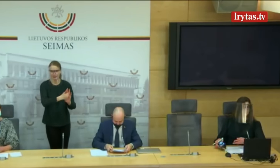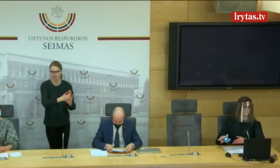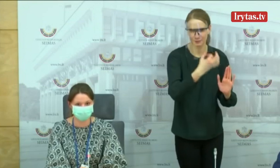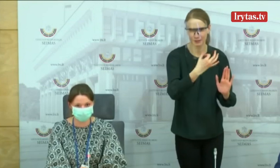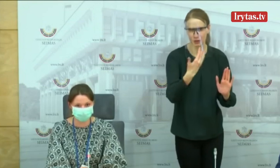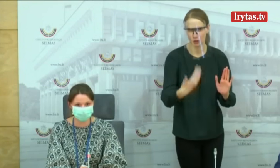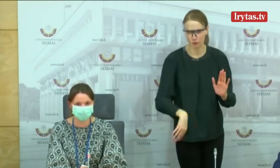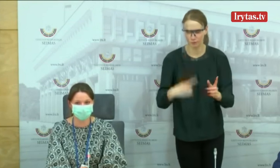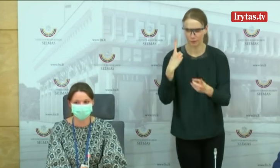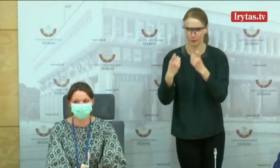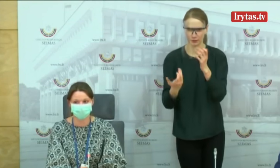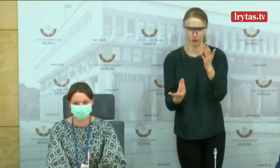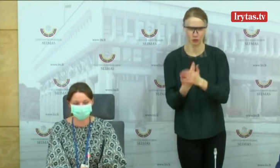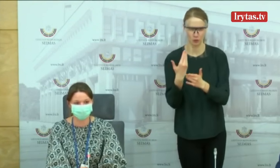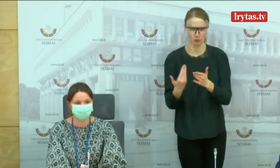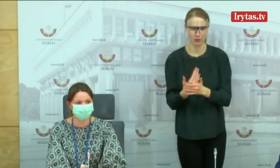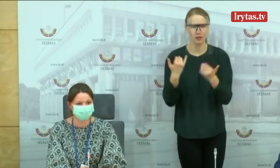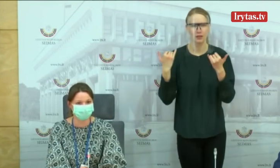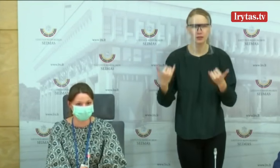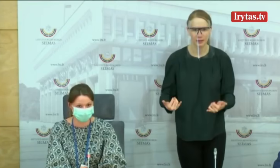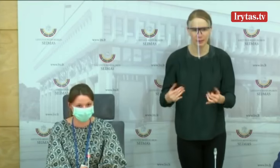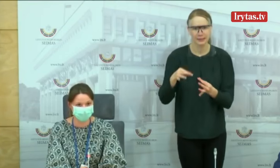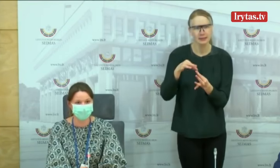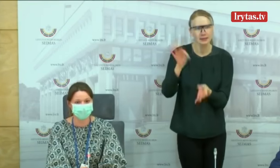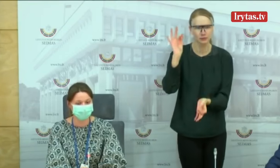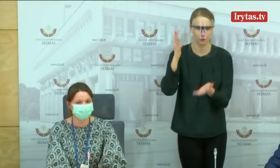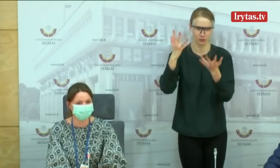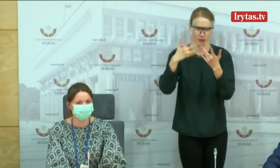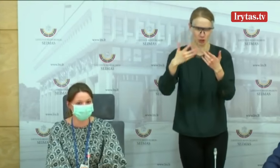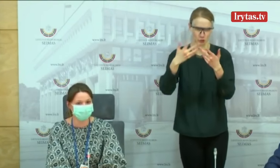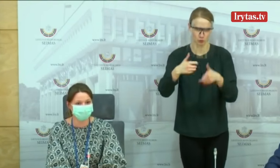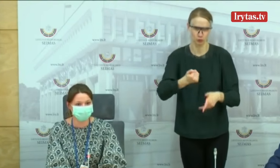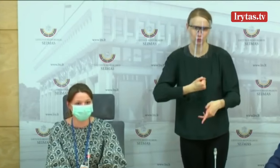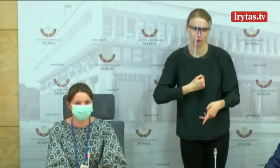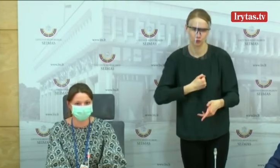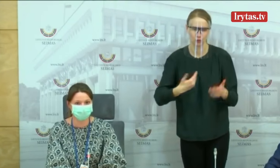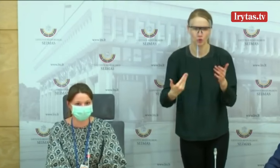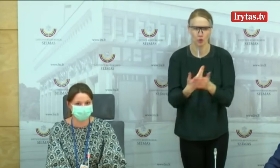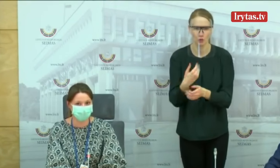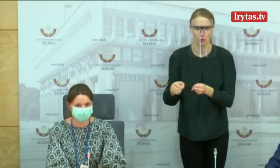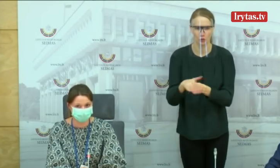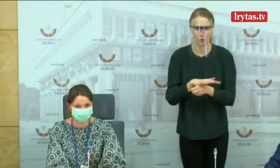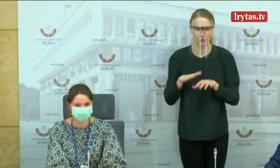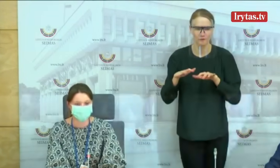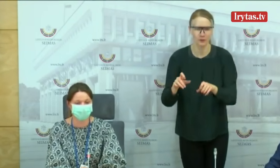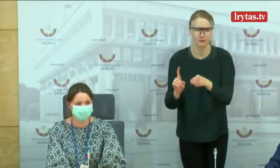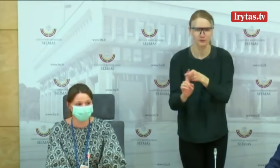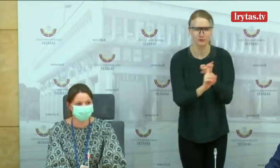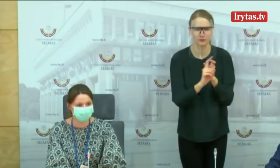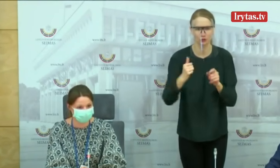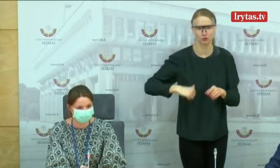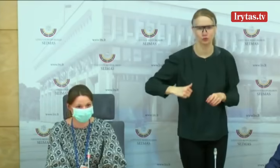yra atnaujinti. Tai reiškia, kad dabar jau turime tikslų skaičių, kiek yra nustatyta naujojo koronaviruso atveju. Tai reiškia,